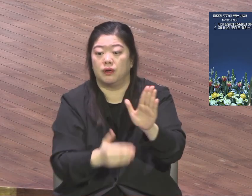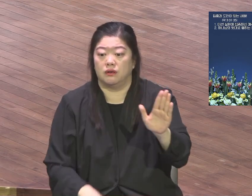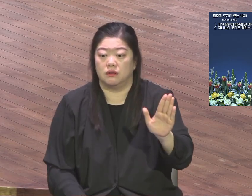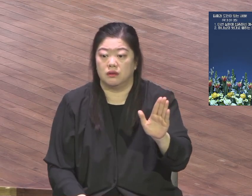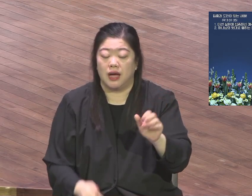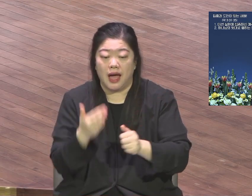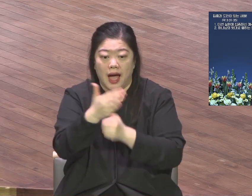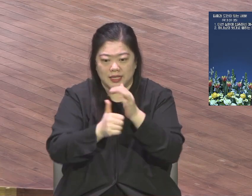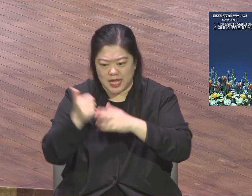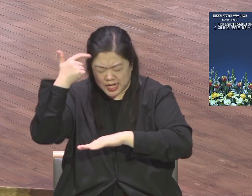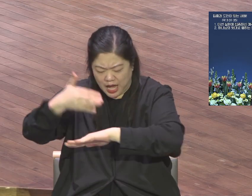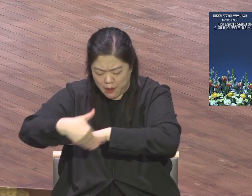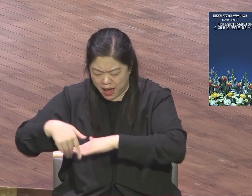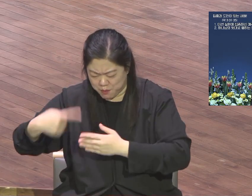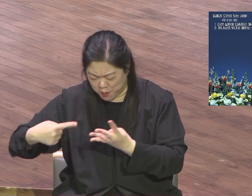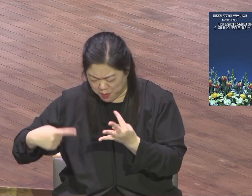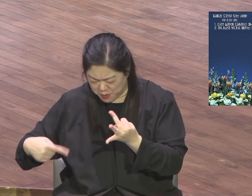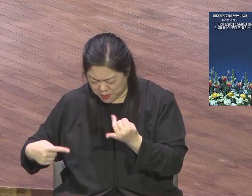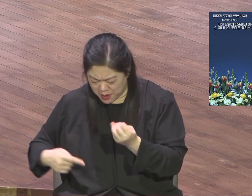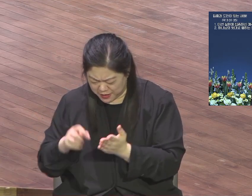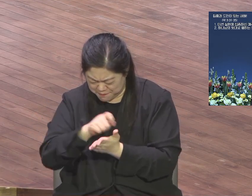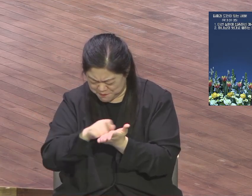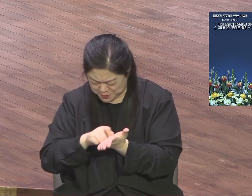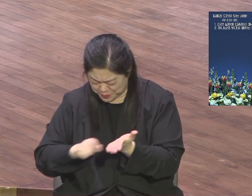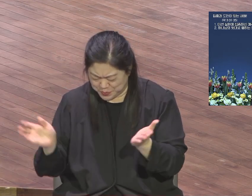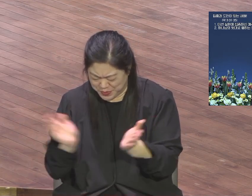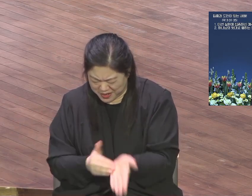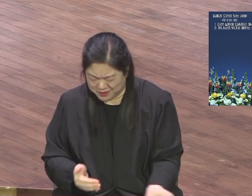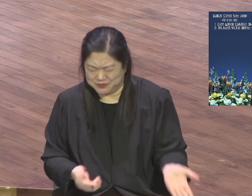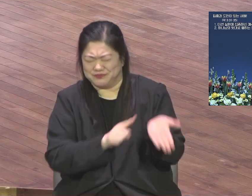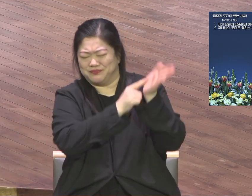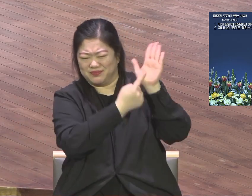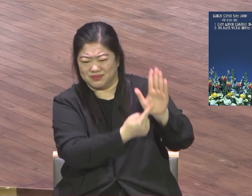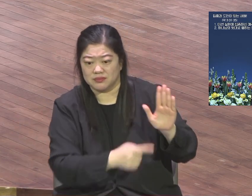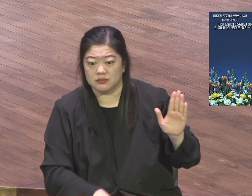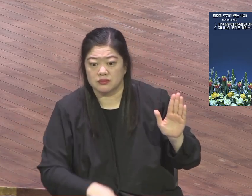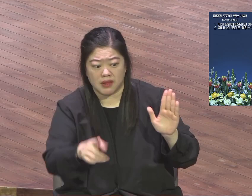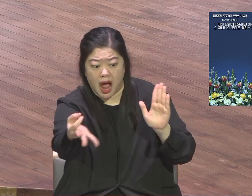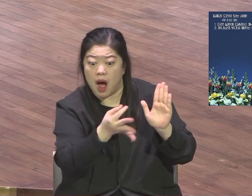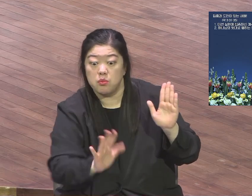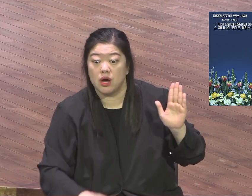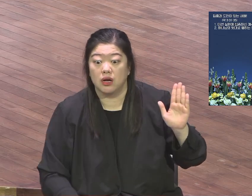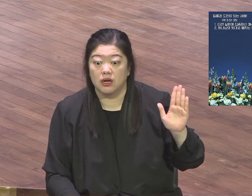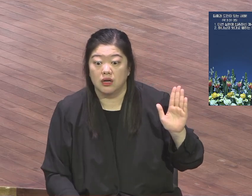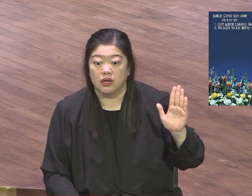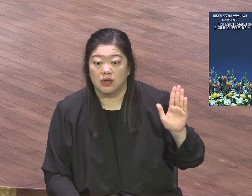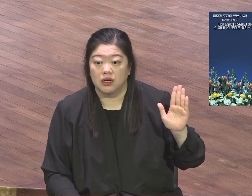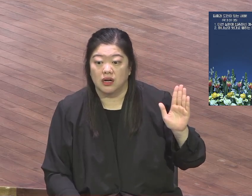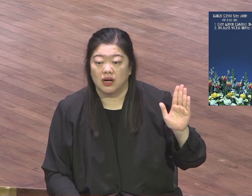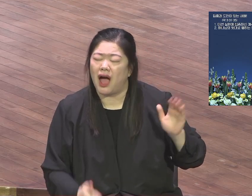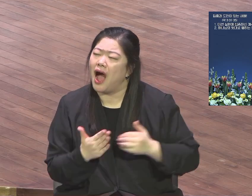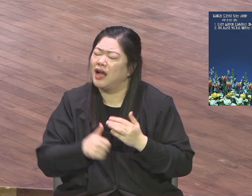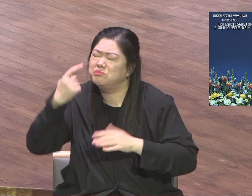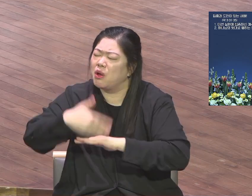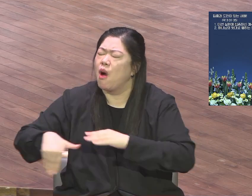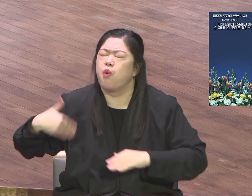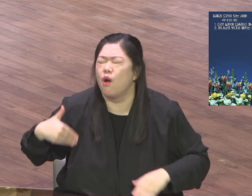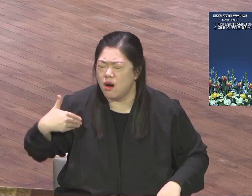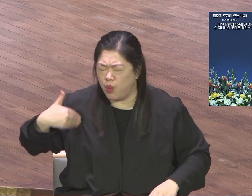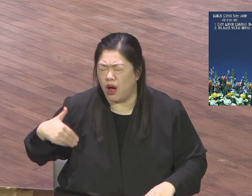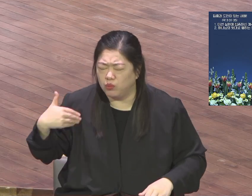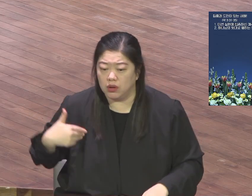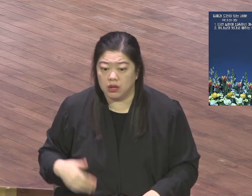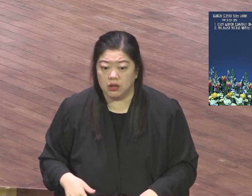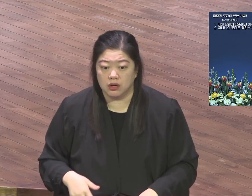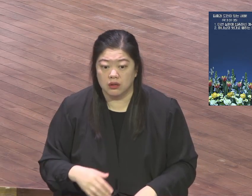알아라. 하나님이 안 보이잖아요. 하나님 말씀에도 못 알아듣잖아요. 그러니까 성경 주신 거예요. 이 하나님 말씀. 이